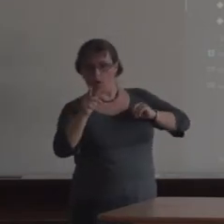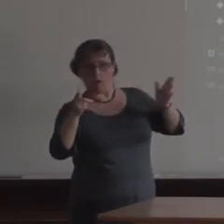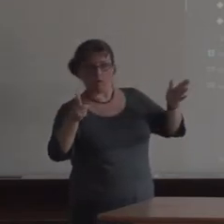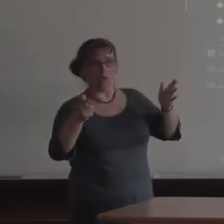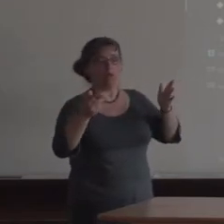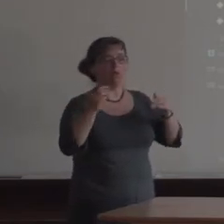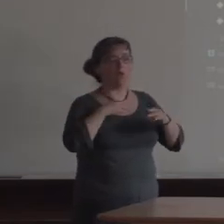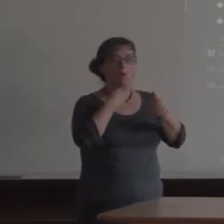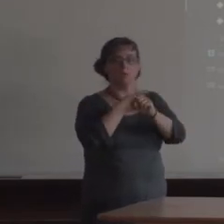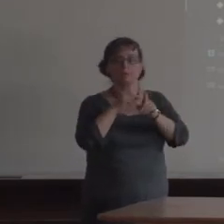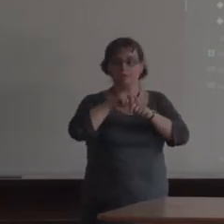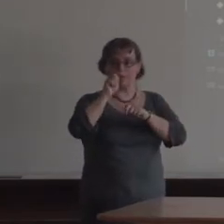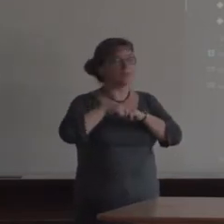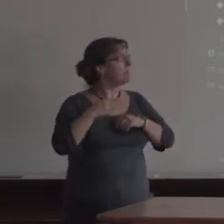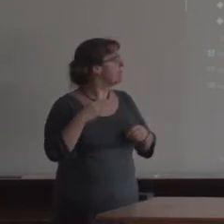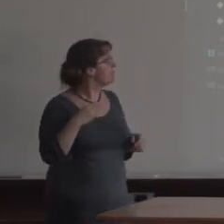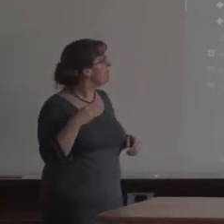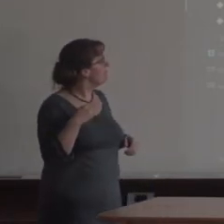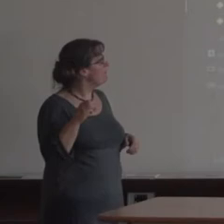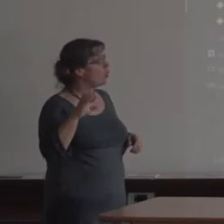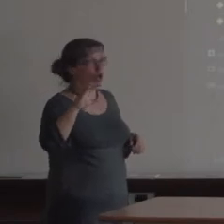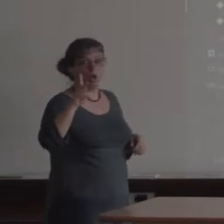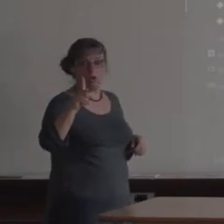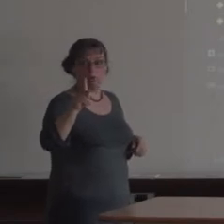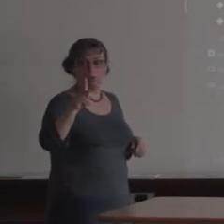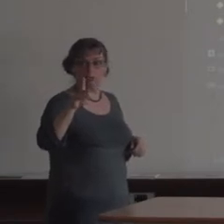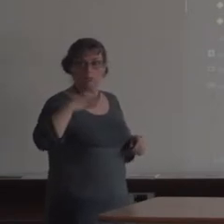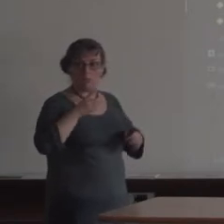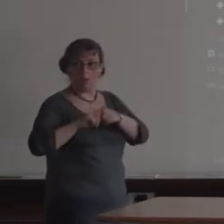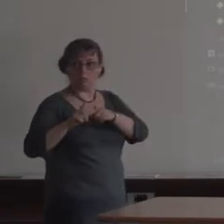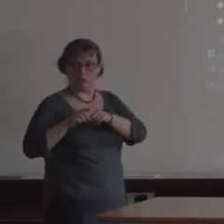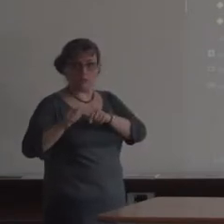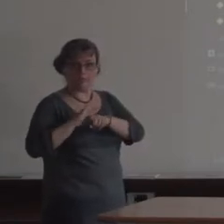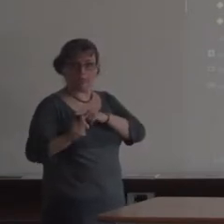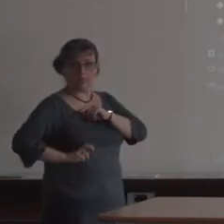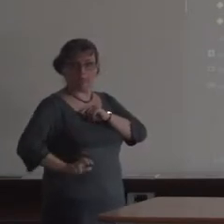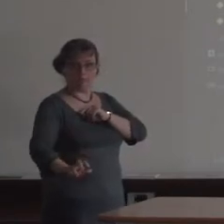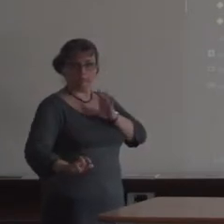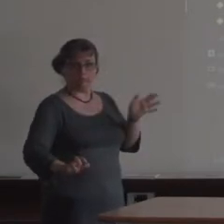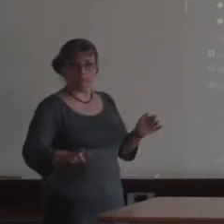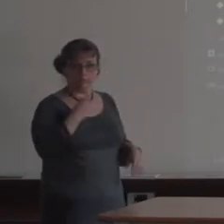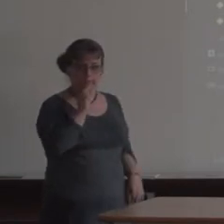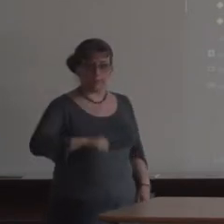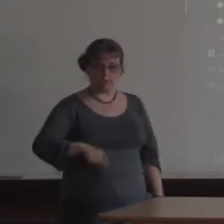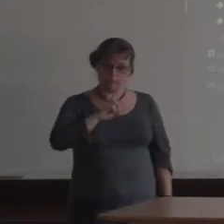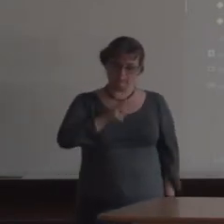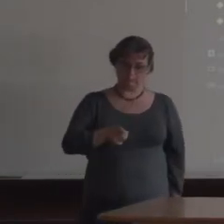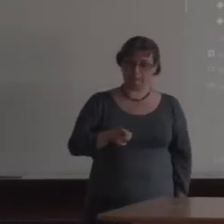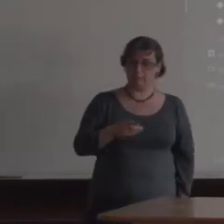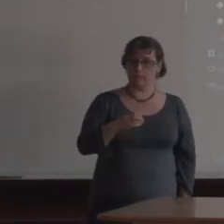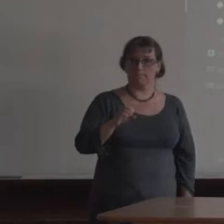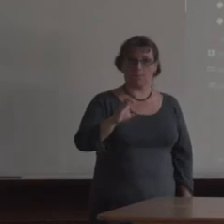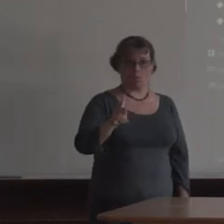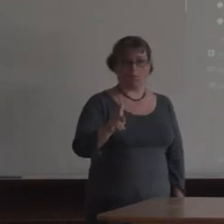unittest.mock des objets qui savent faire ça tout seul. Donc si j'instancie un mock et que je le passe à